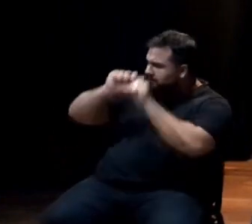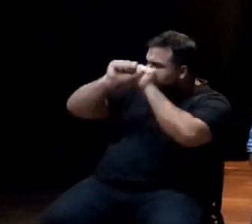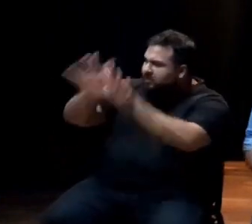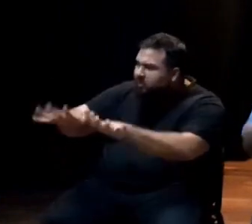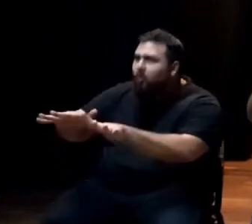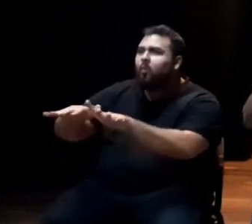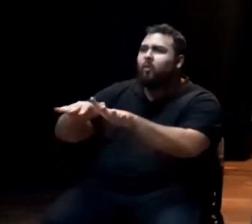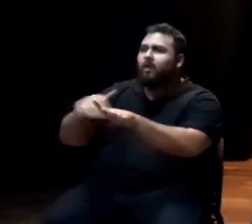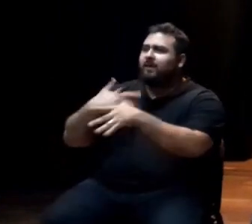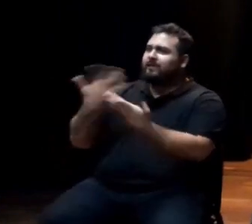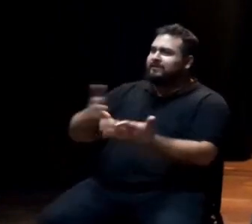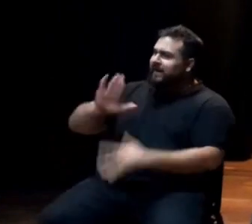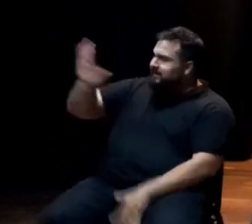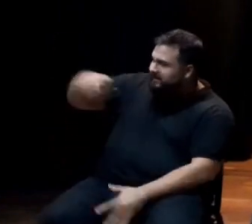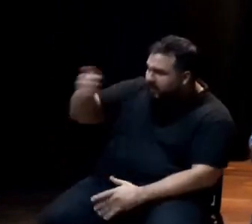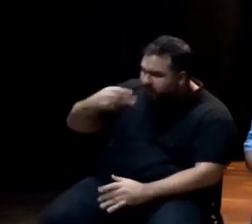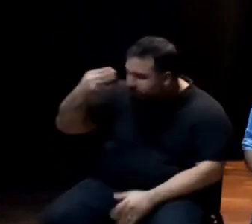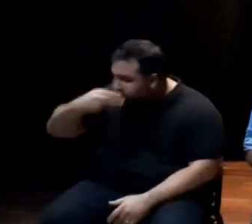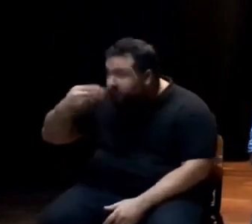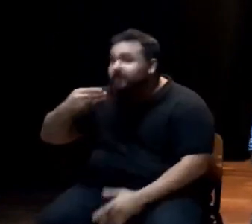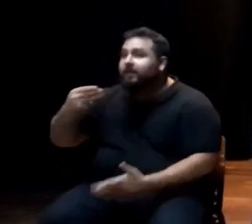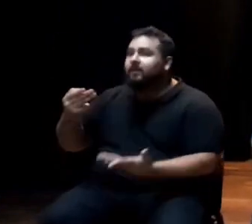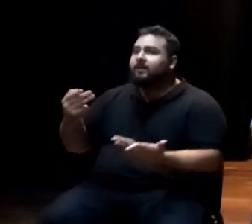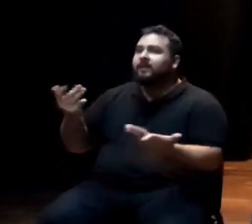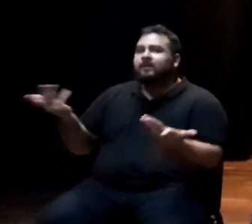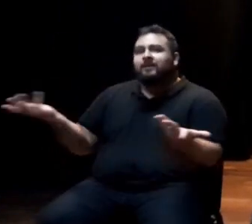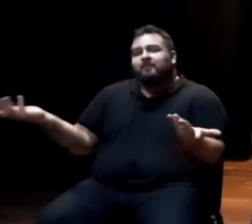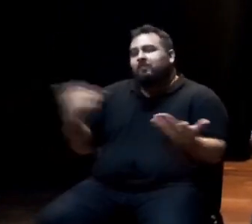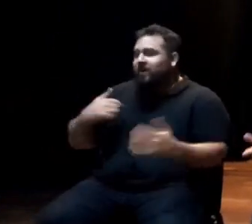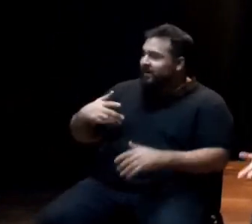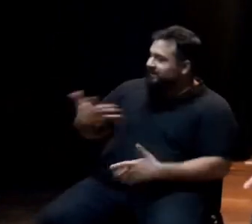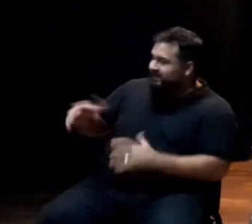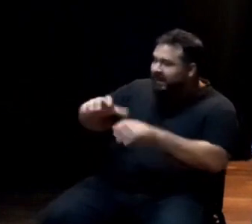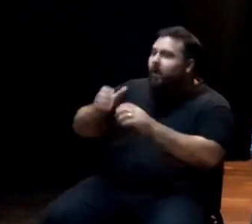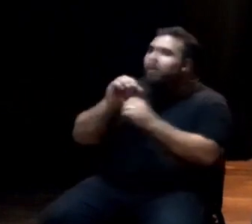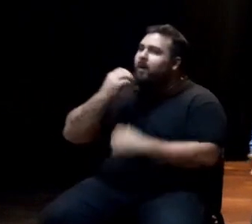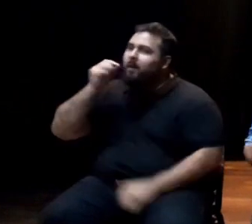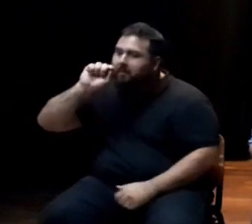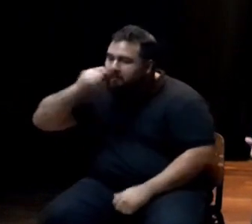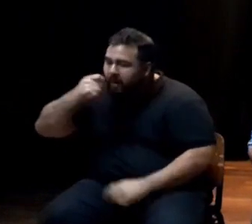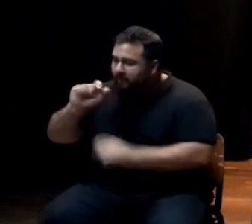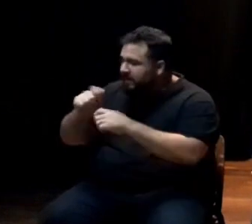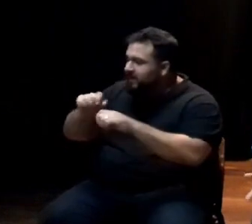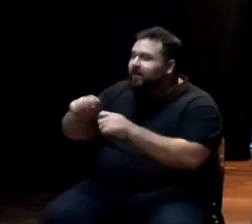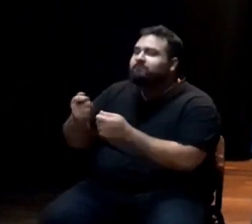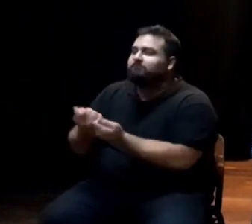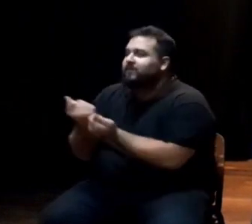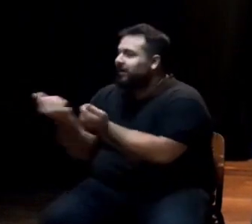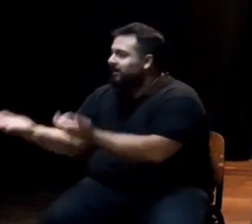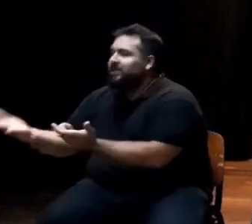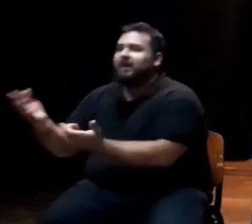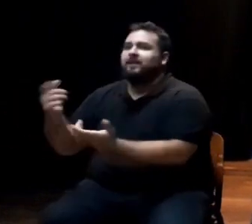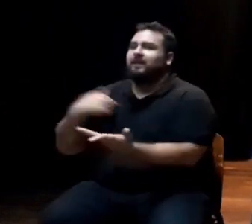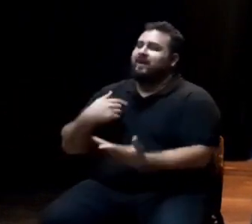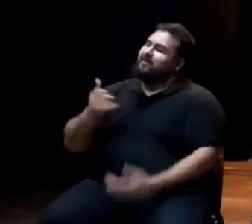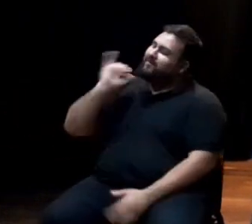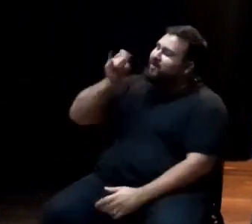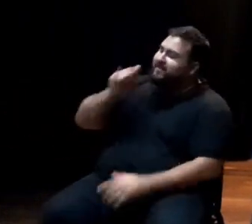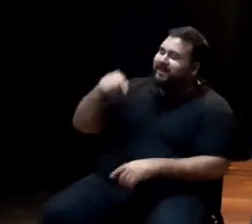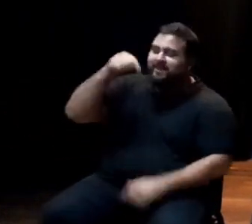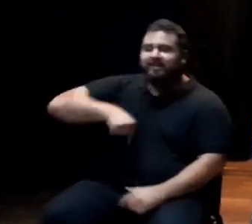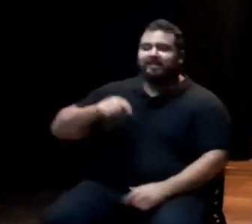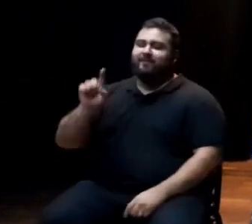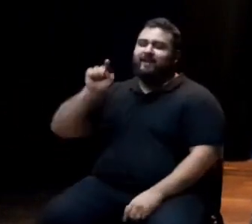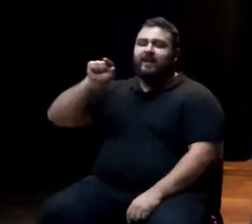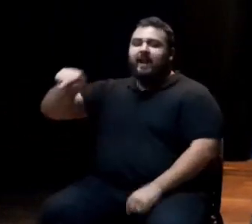abençoou, né? E chamou a puta e pediu um pão, né? Não é? E aí agora eu fui contando aqui, dizendo,